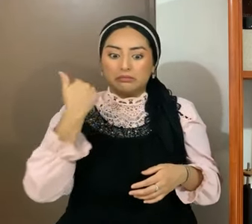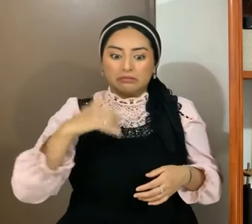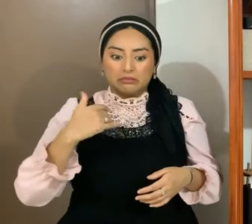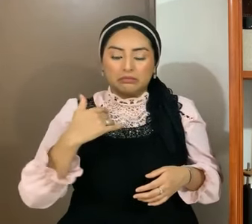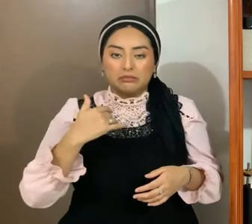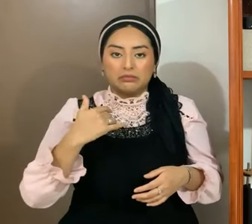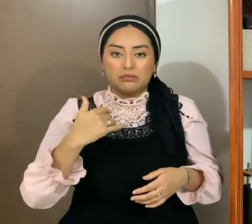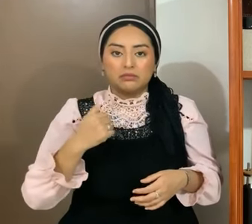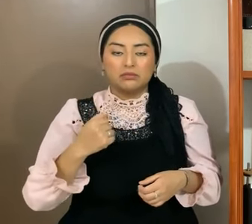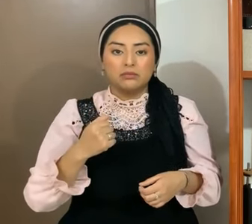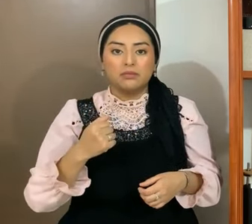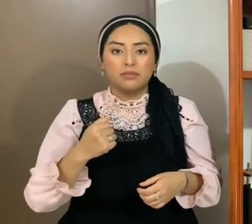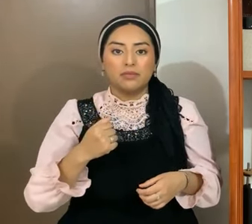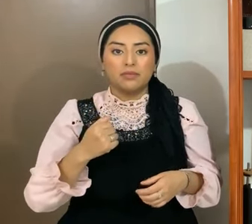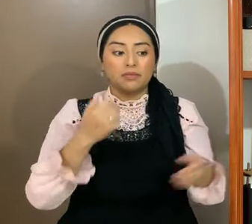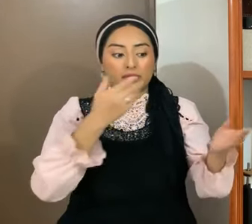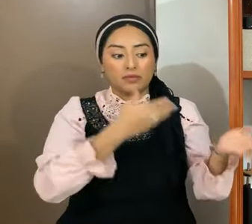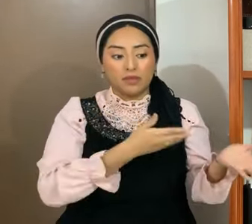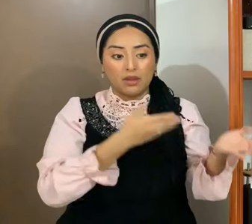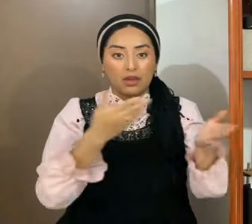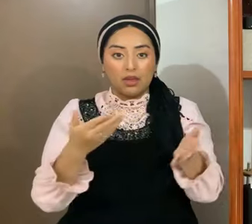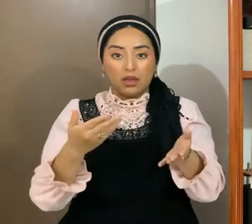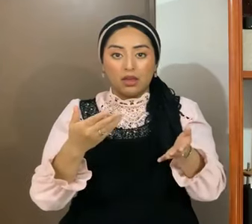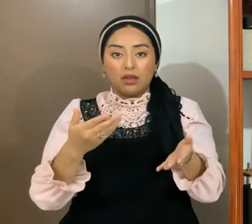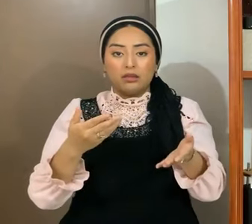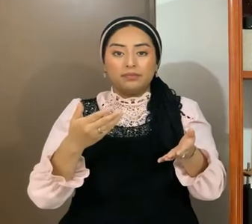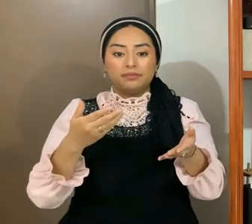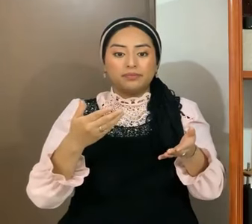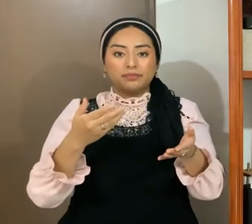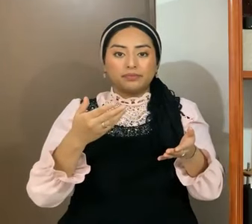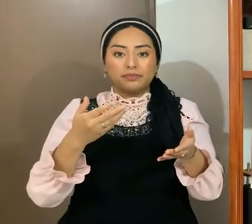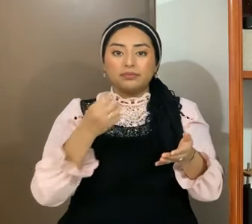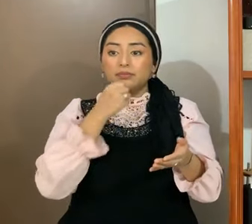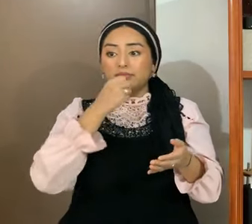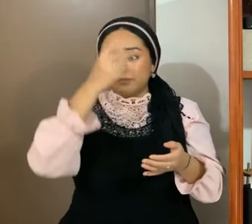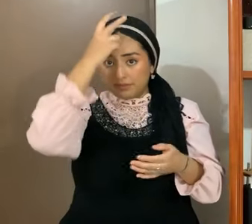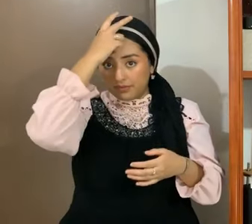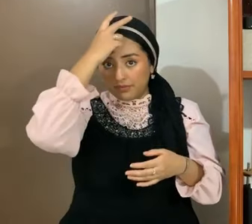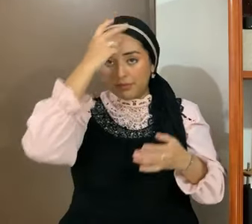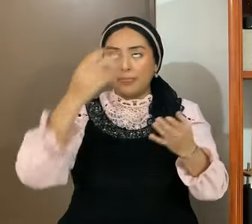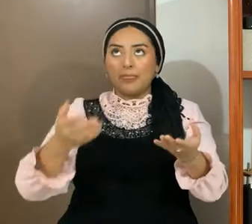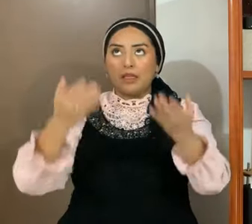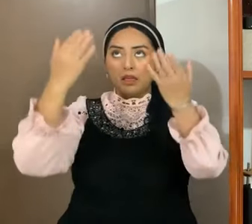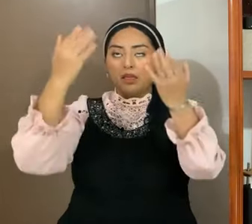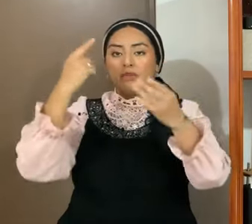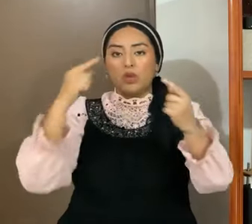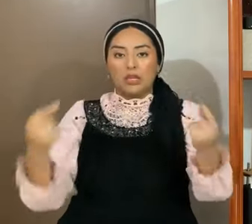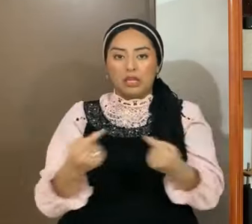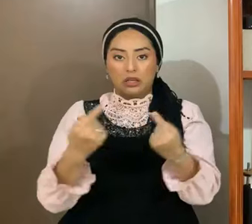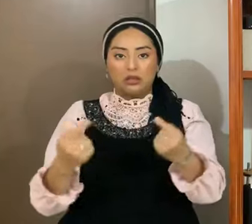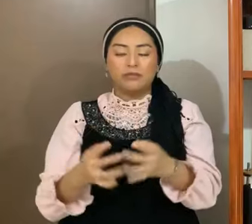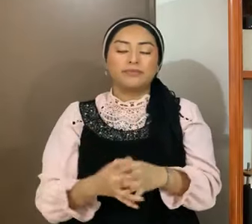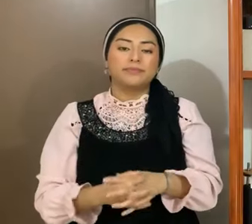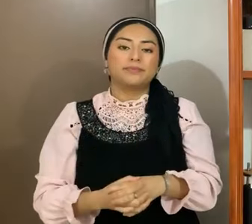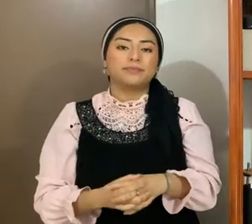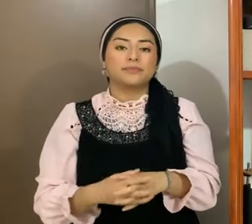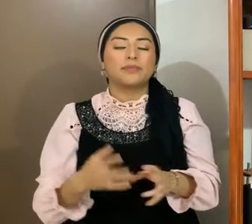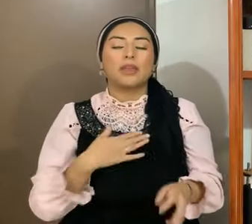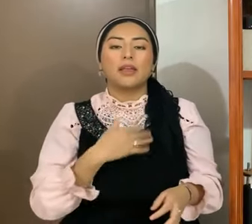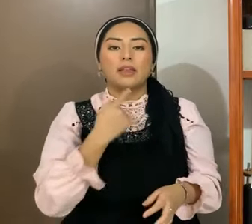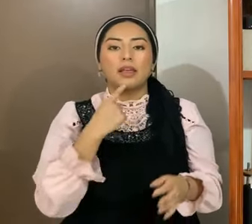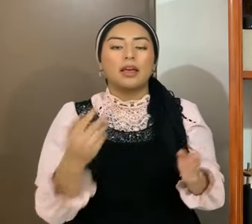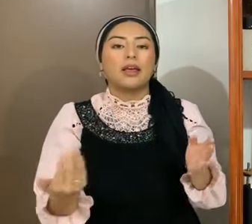error, entonces traerá por su ofrenda una cabra sin defecto por su pecado que cometió. Vuelvo a